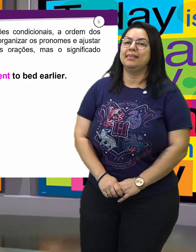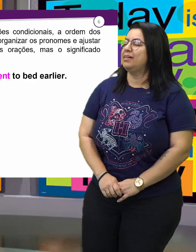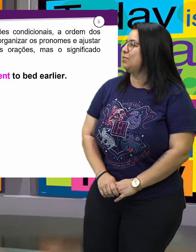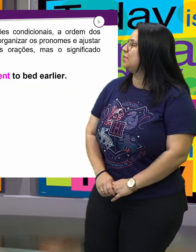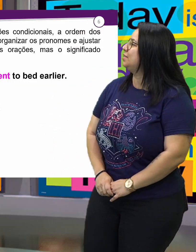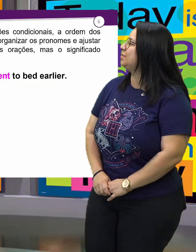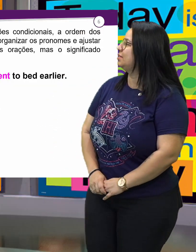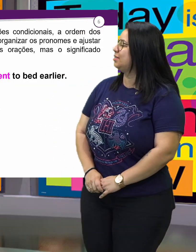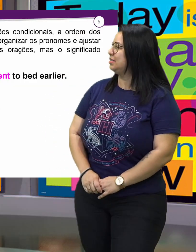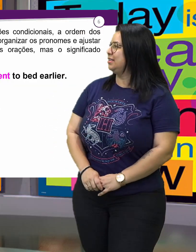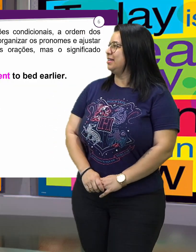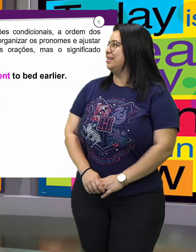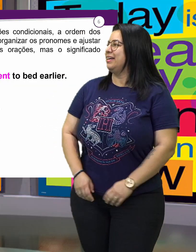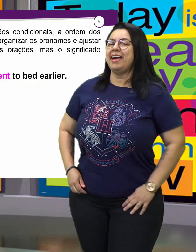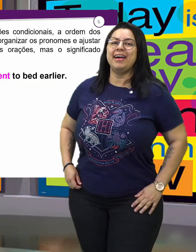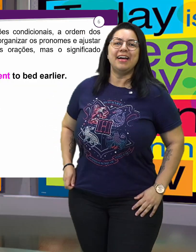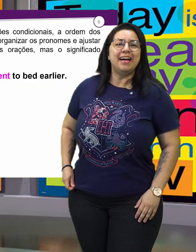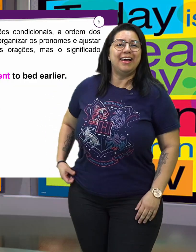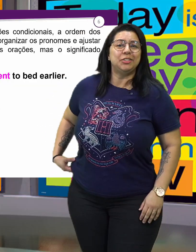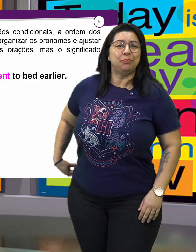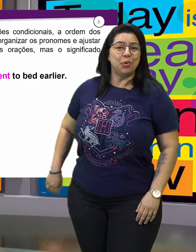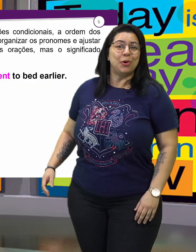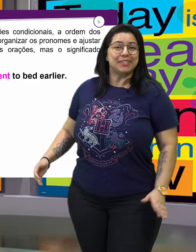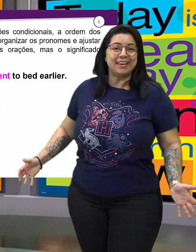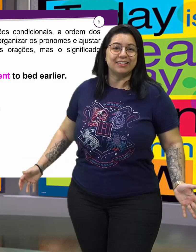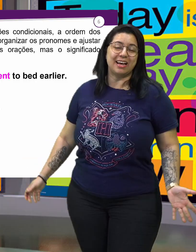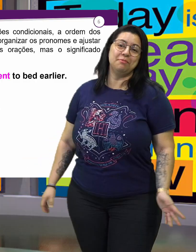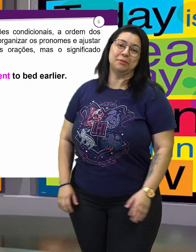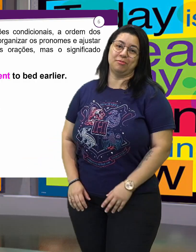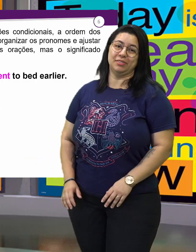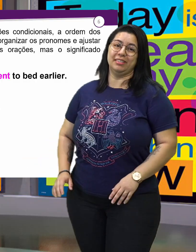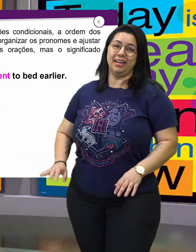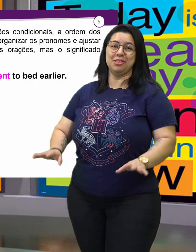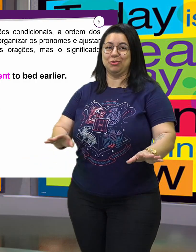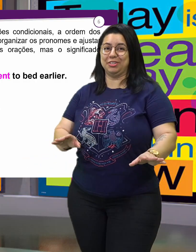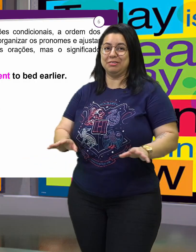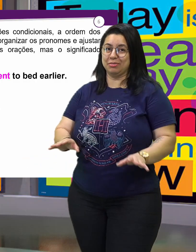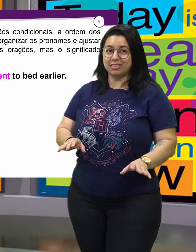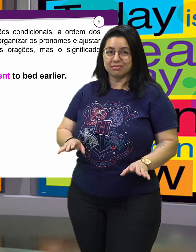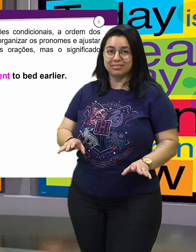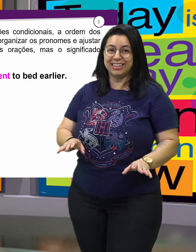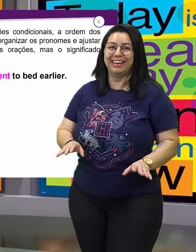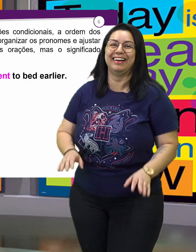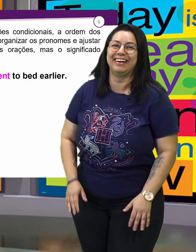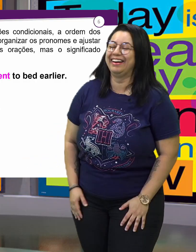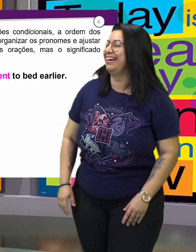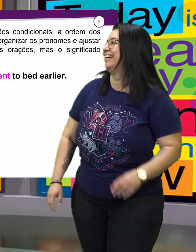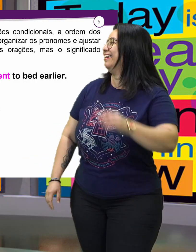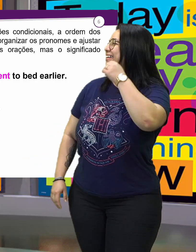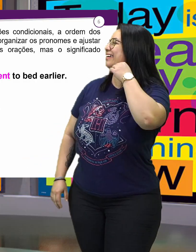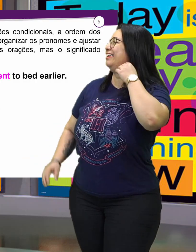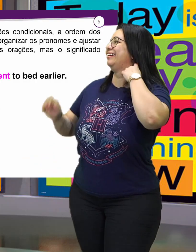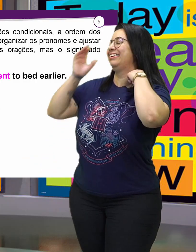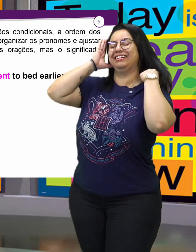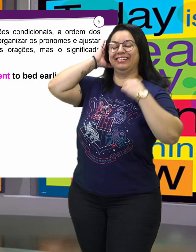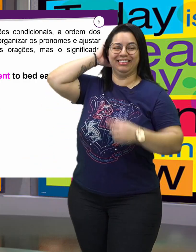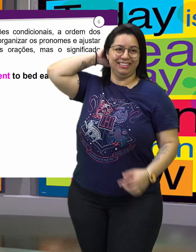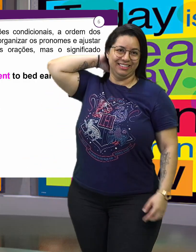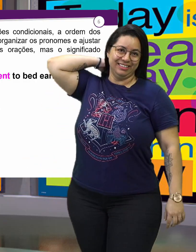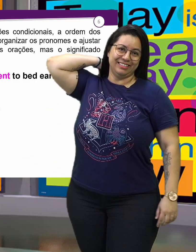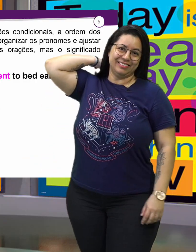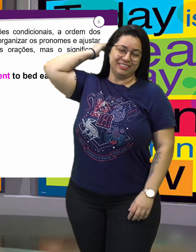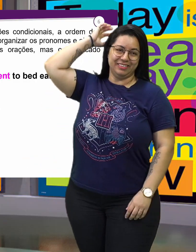é um conselho pós-conselho, tá entendendo? É tipo um conselho, sabe? Quando você dá aquele conselho no dano. Principalmente com should. Quando você vai usar